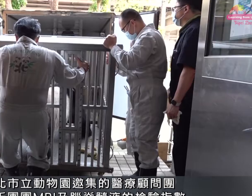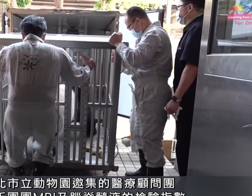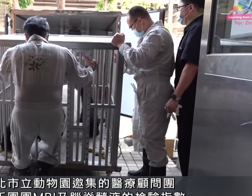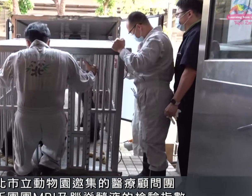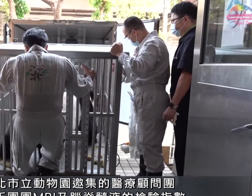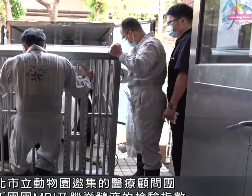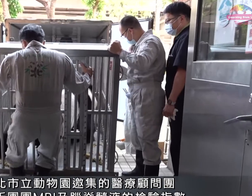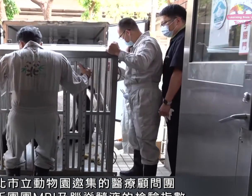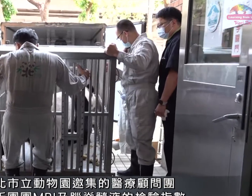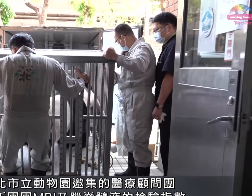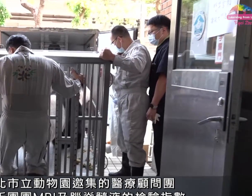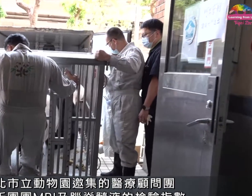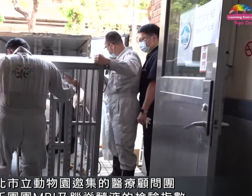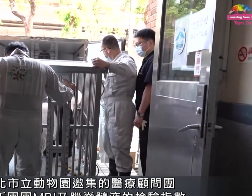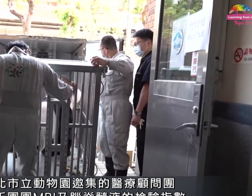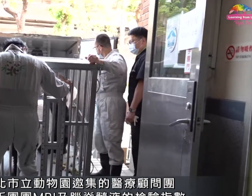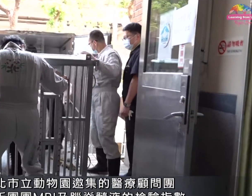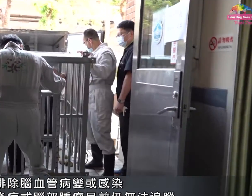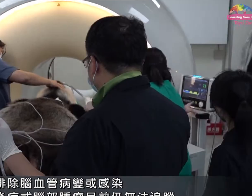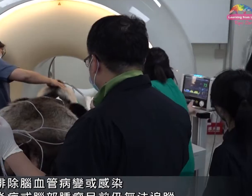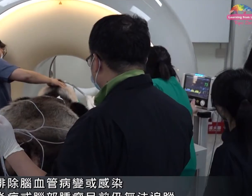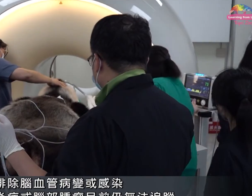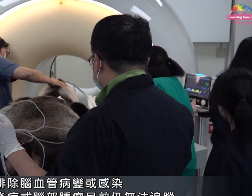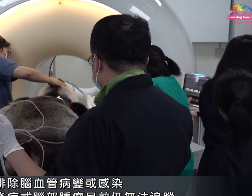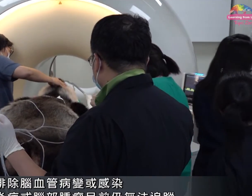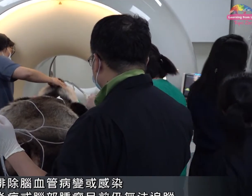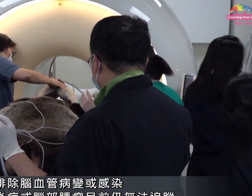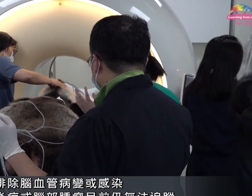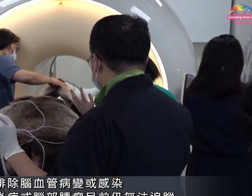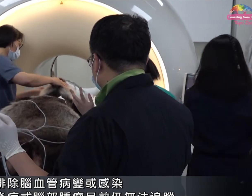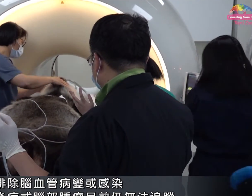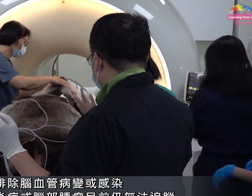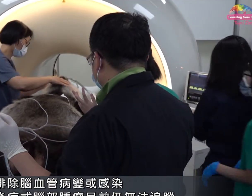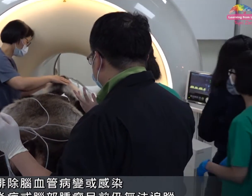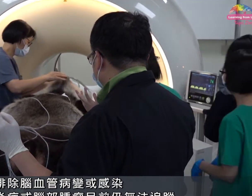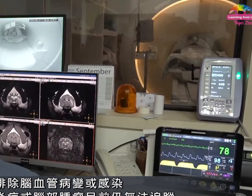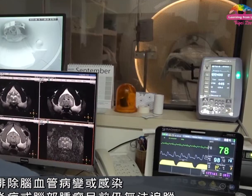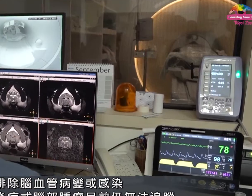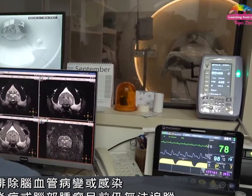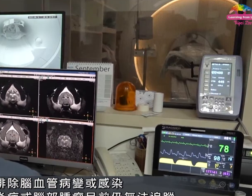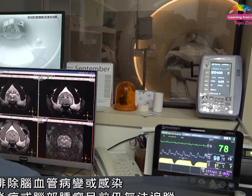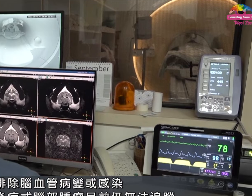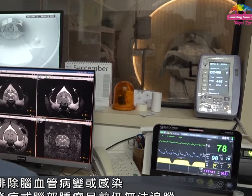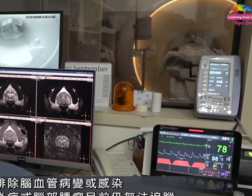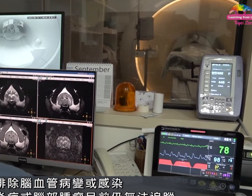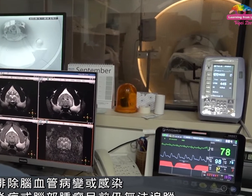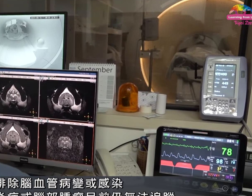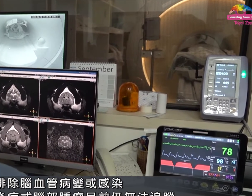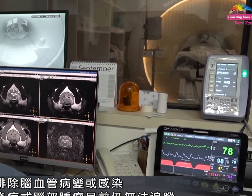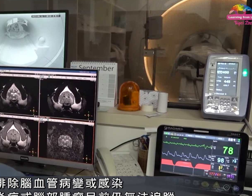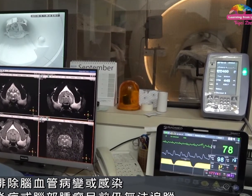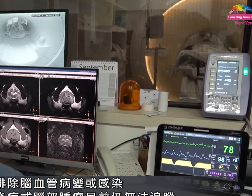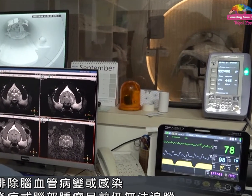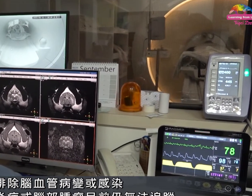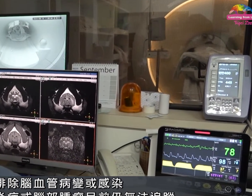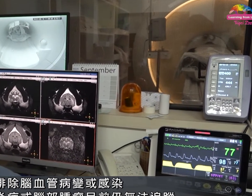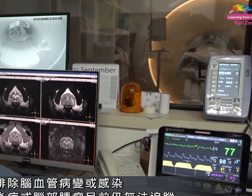脑脊髓液的检验指数，已排除脑血管病变或感染，但炎症或脑部肿瘤目前仍无法追